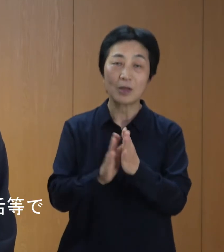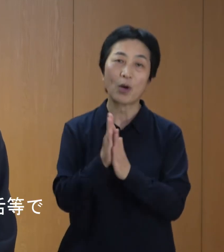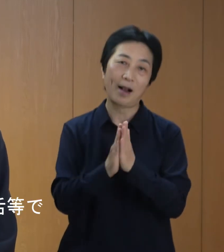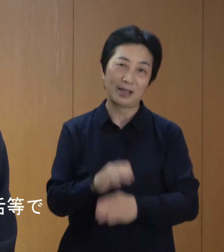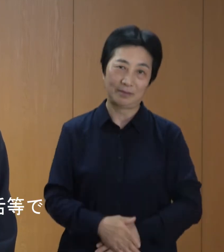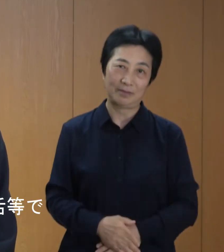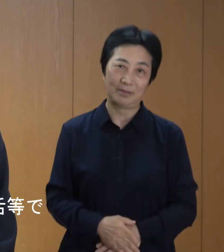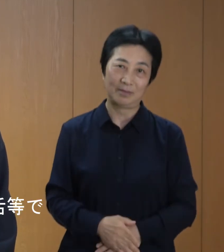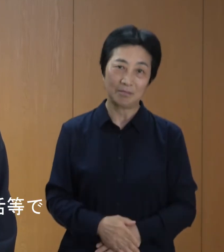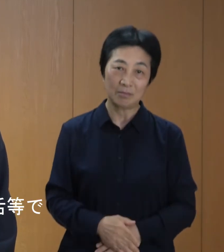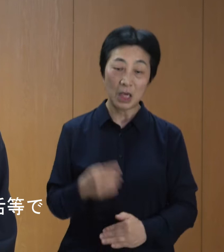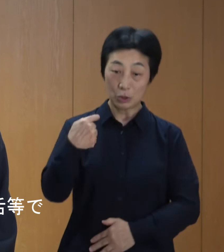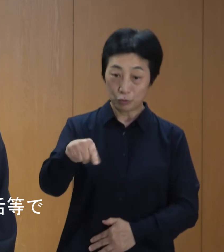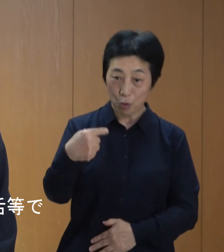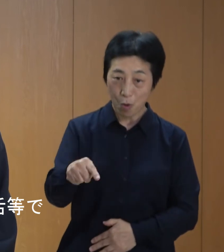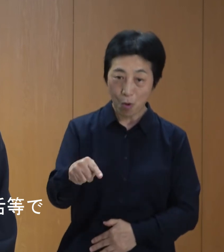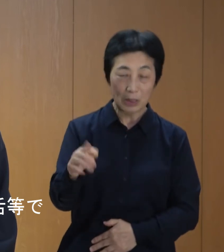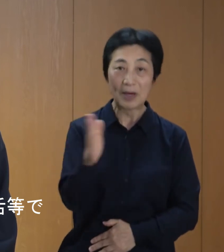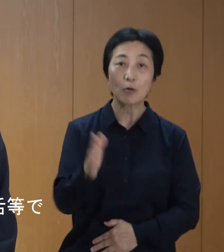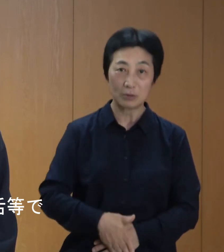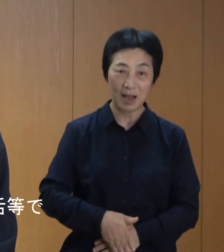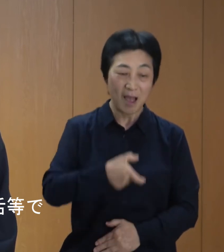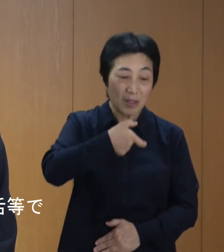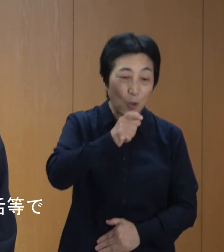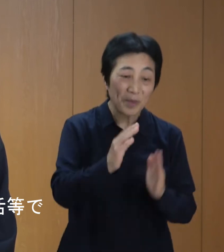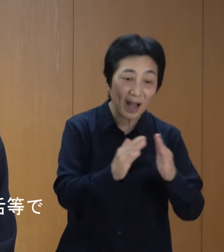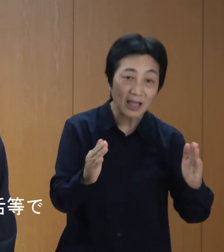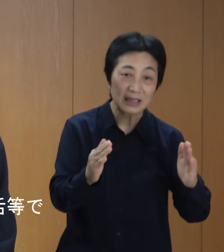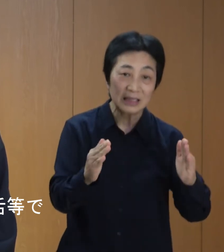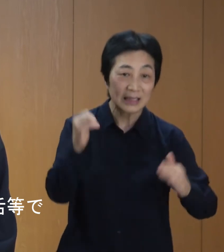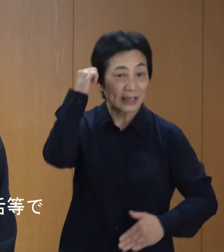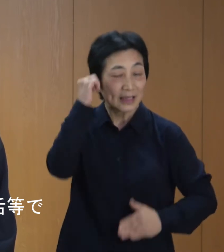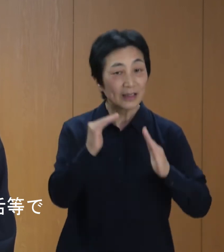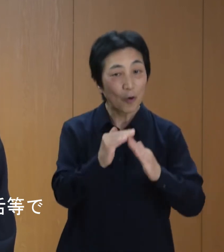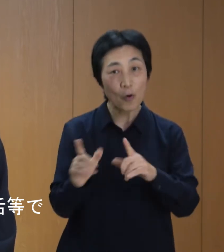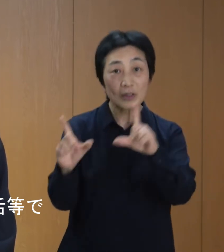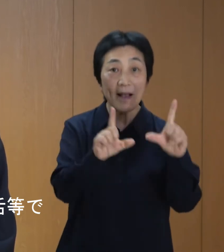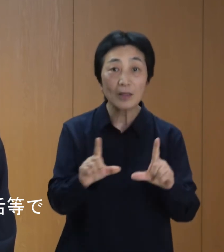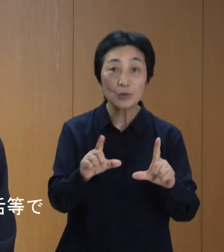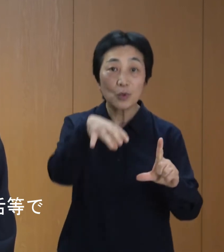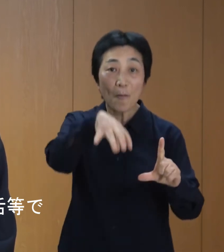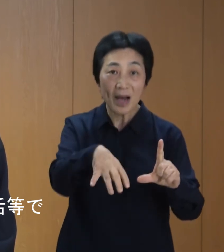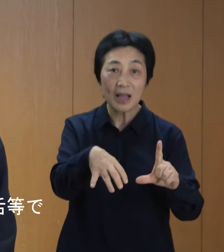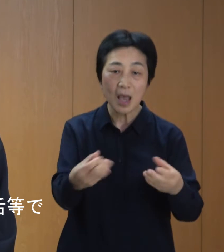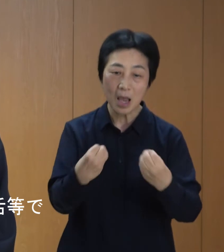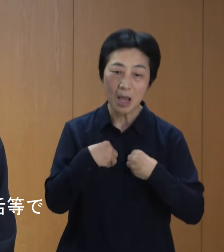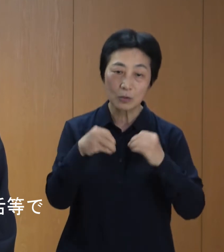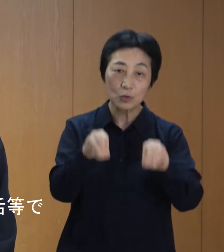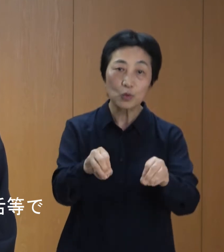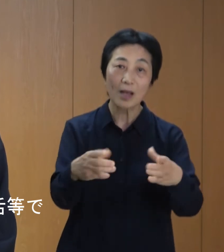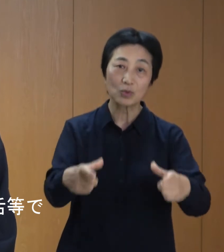業そのものよりは飲み会や寮生活、部活動などでクラスターが発生しています。これらの場面